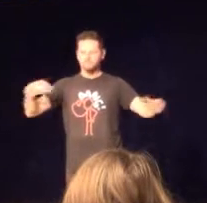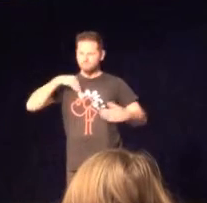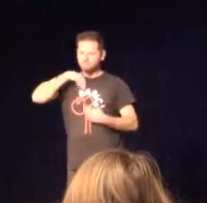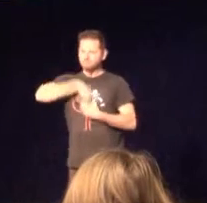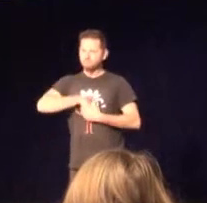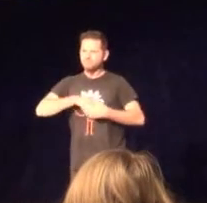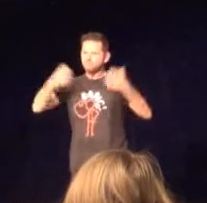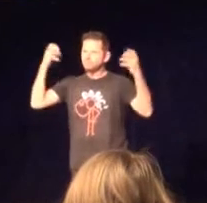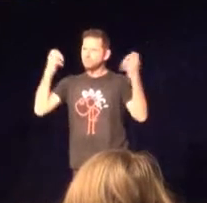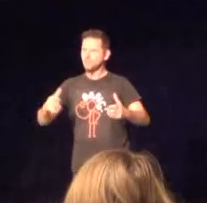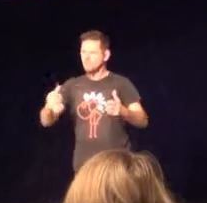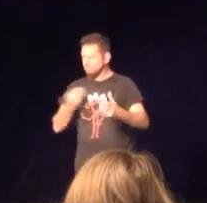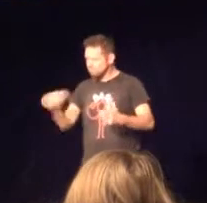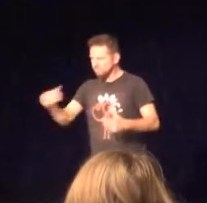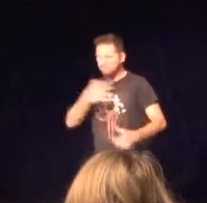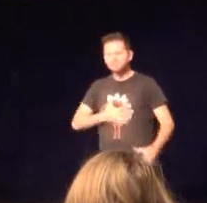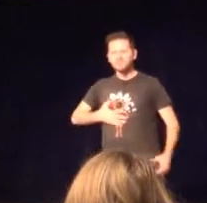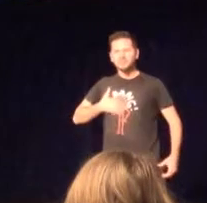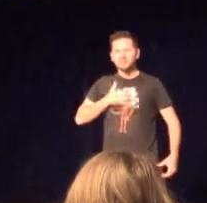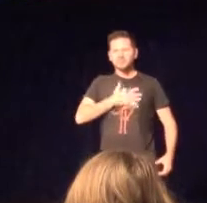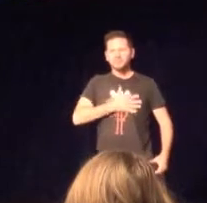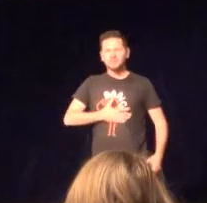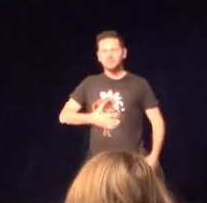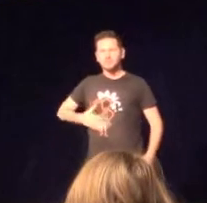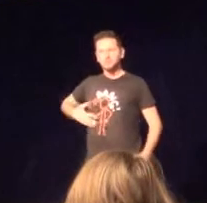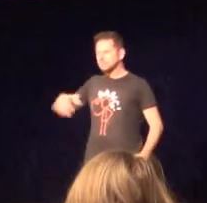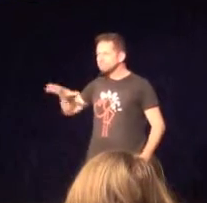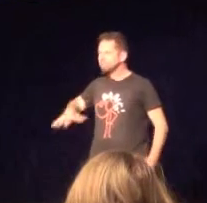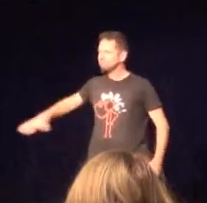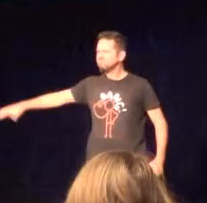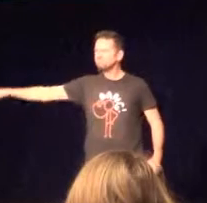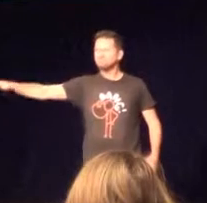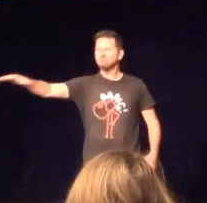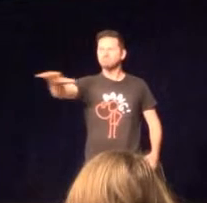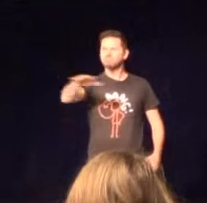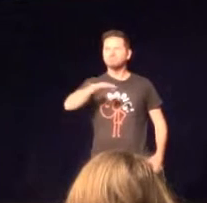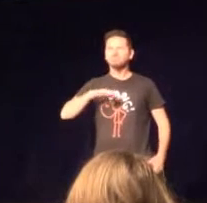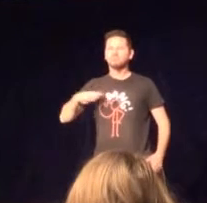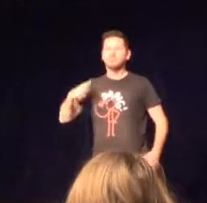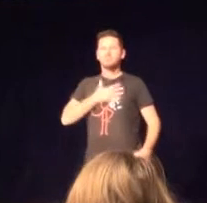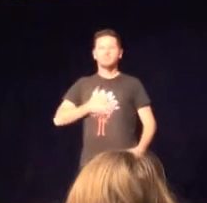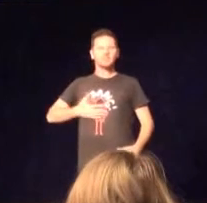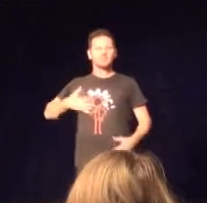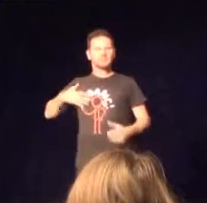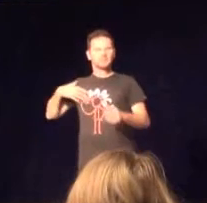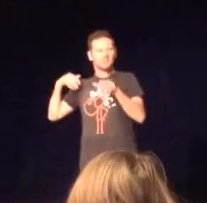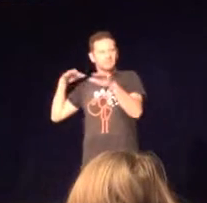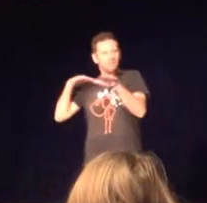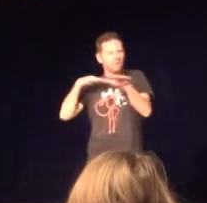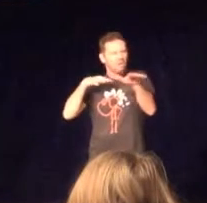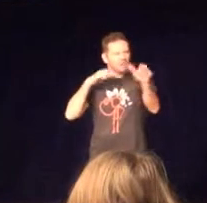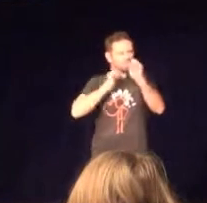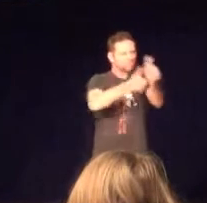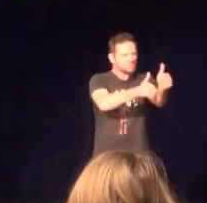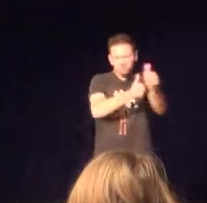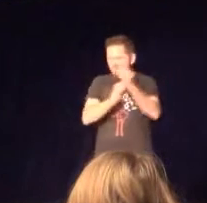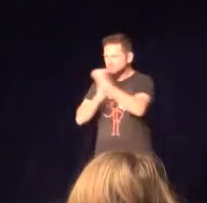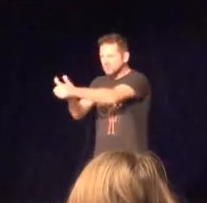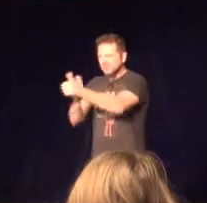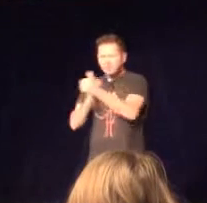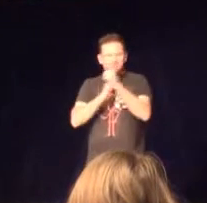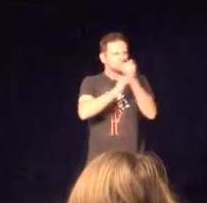Je veux qu'ils aient le plaisir de ne pas suivre, le plaisir de marcher dans des traces qui n'ont pas